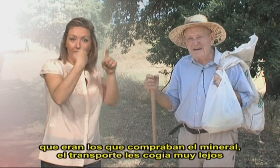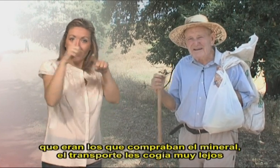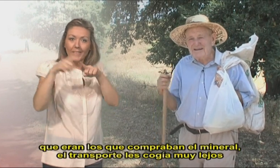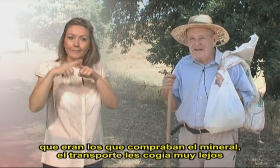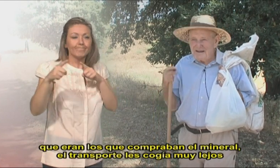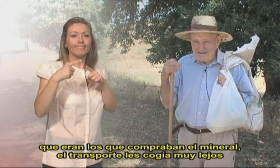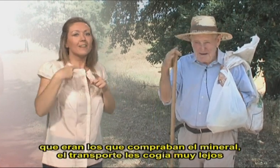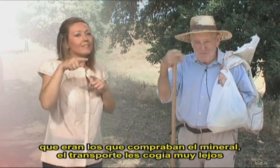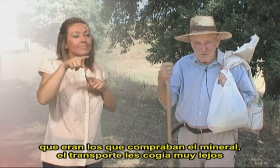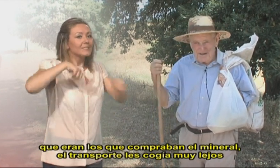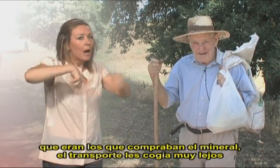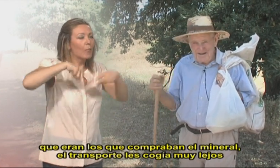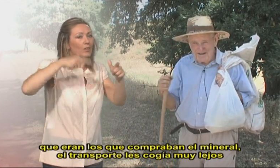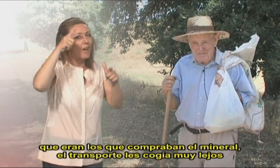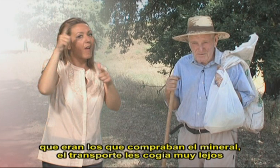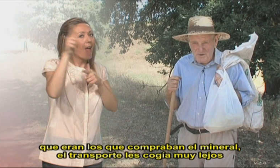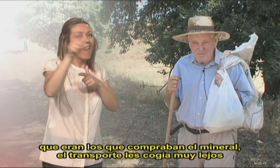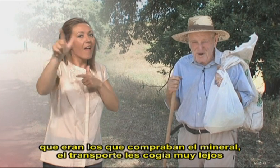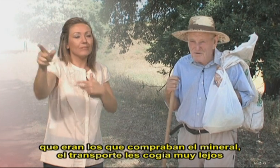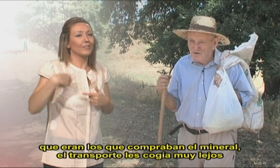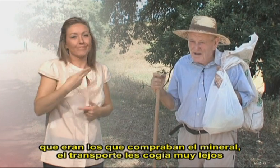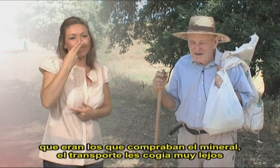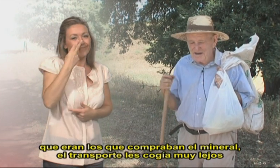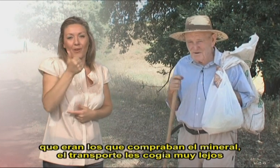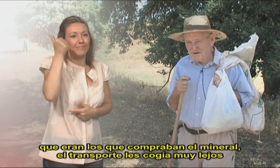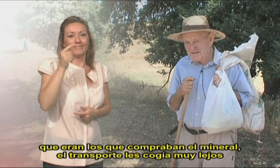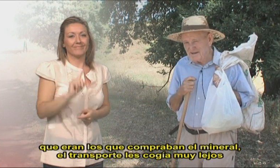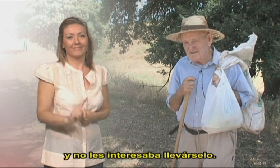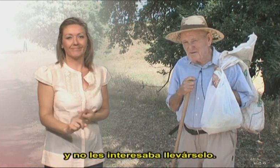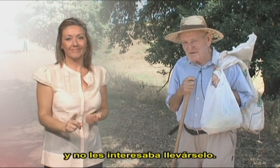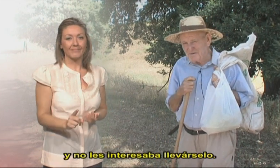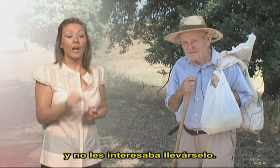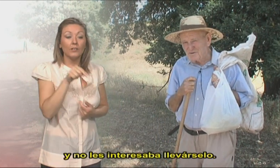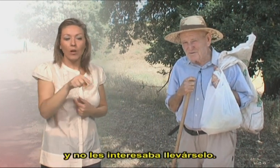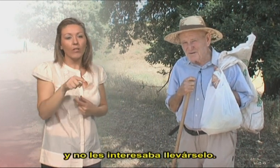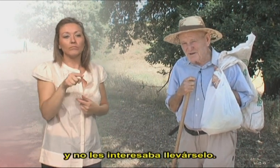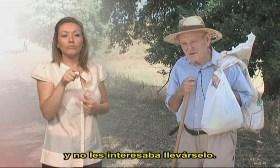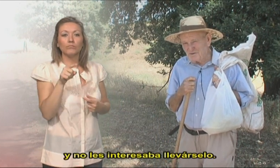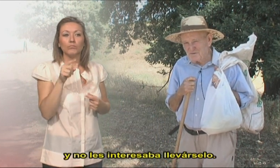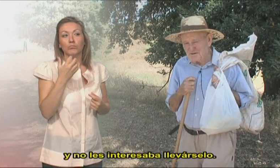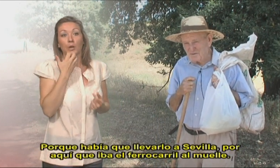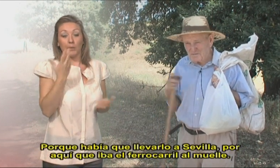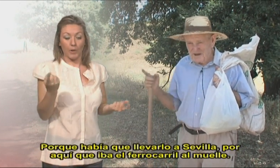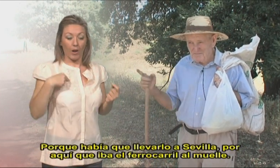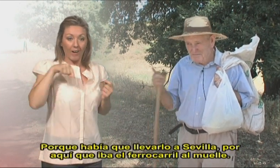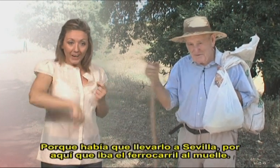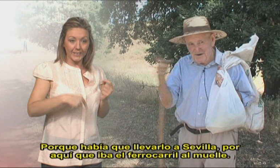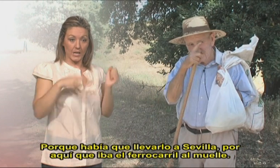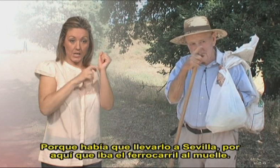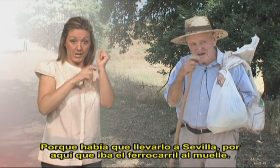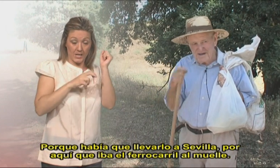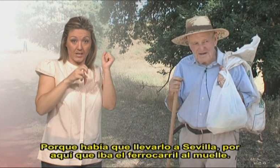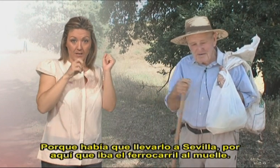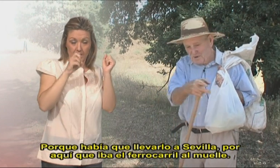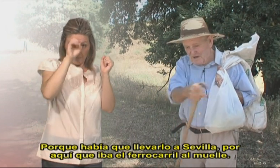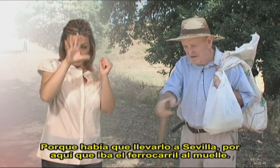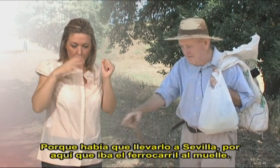mineral, el transporte le cogía muy lejos y no le interesaba llevárselo. No comprende, porque había que llevarlo